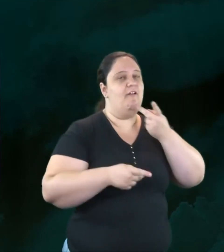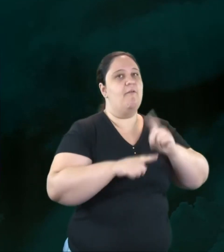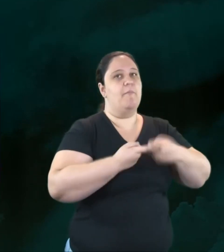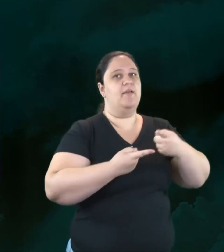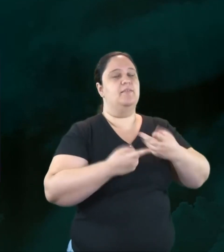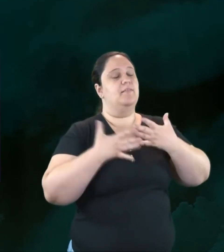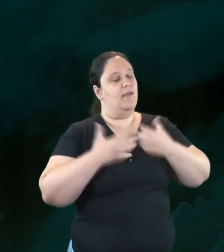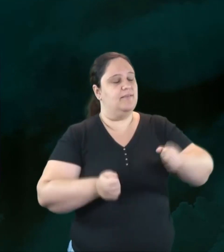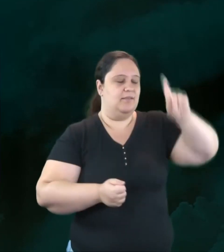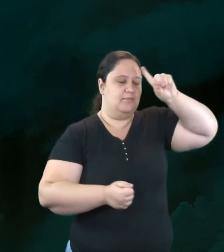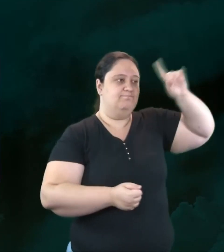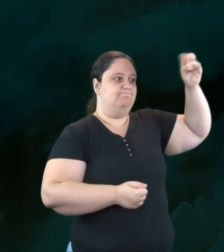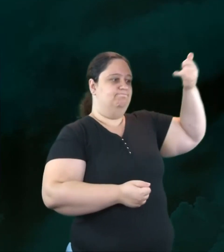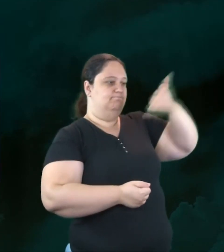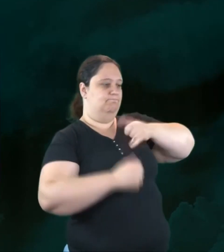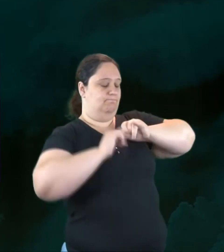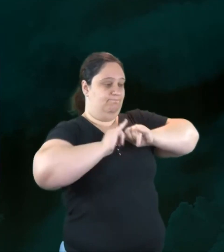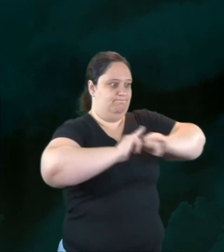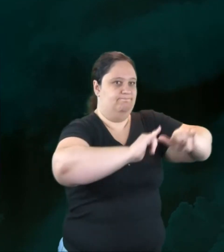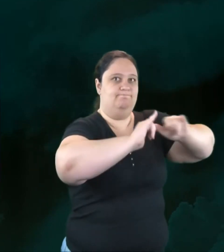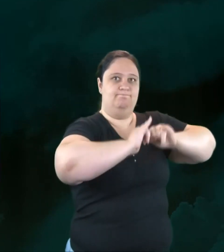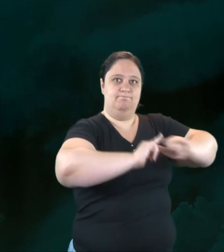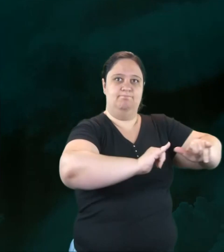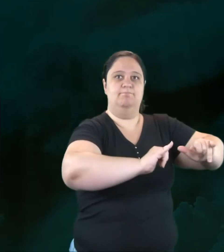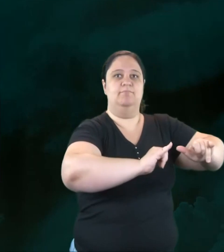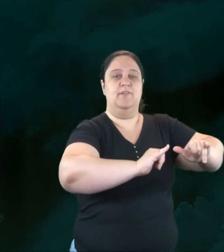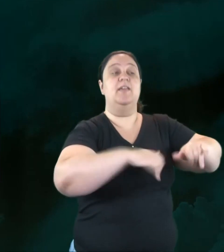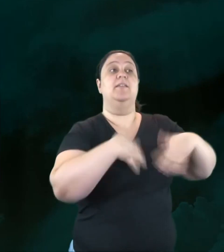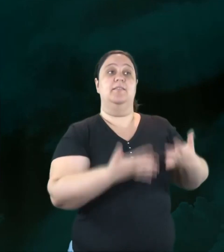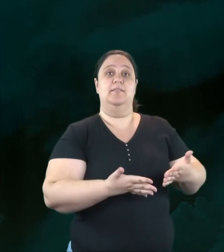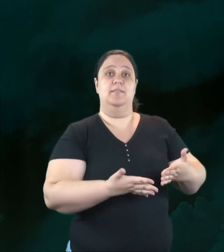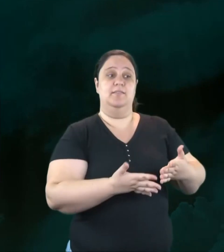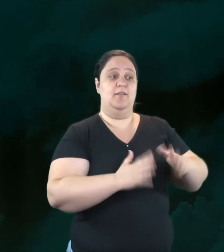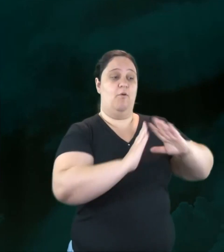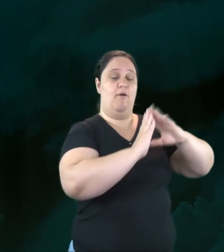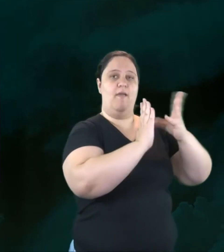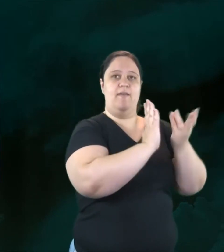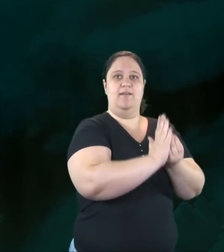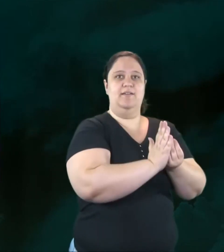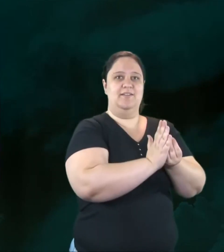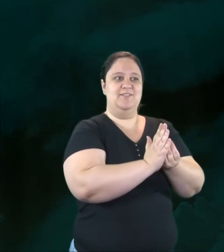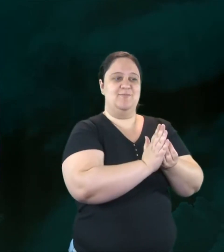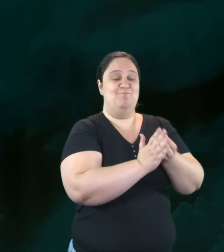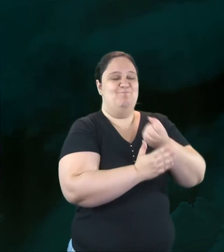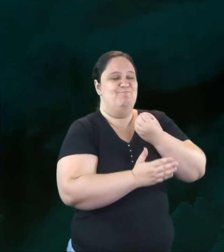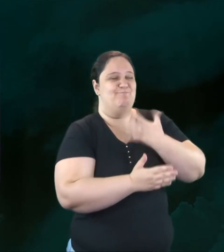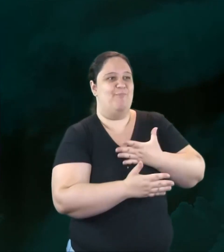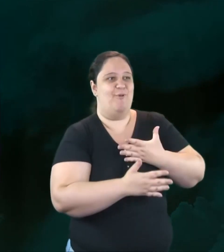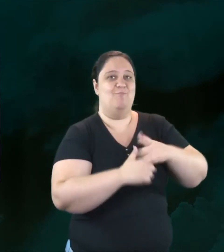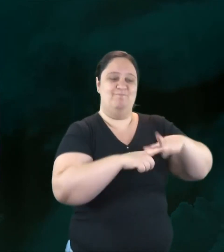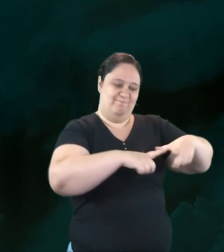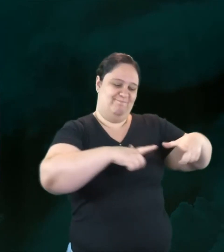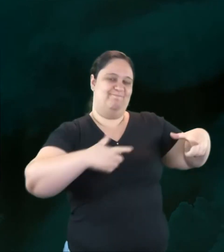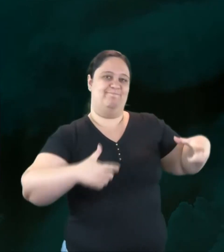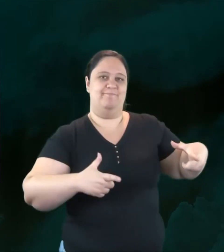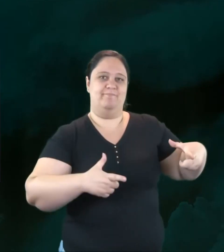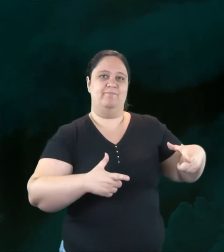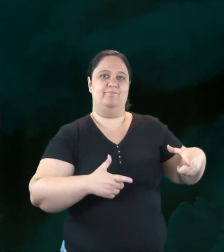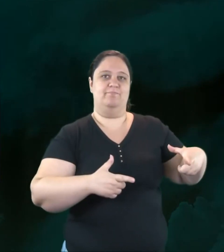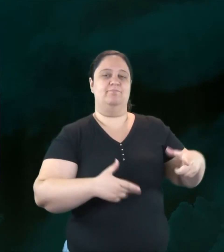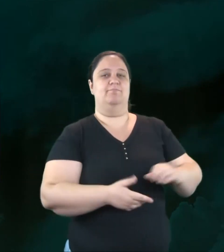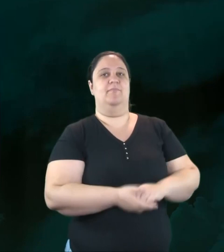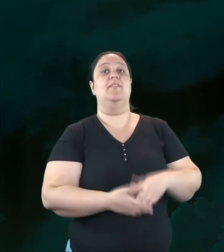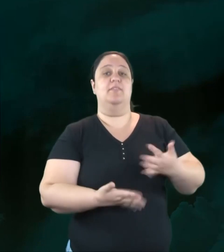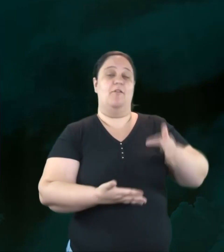a palavra de Deus, e essa palavra deu fruto, operou eficazmente neles, e essa fé,